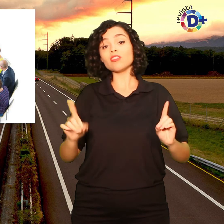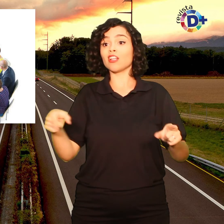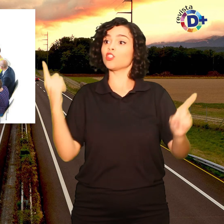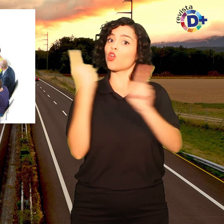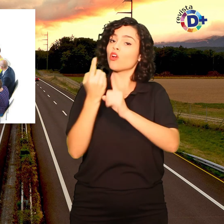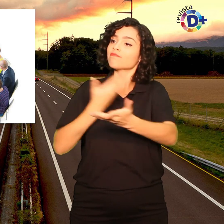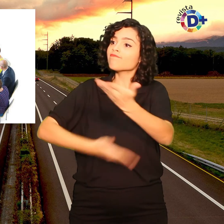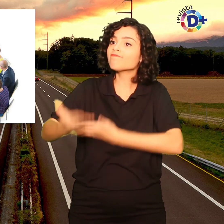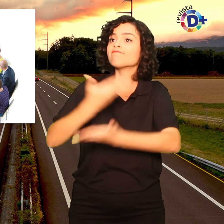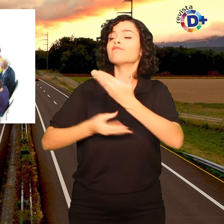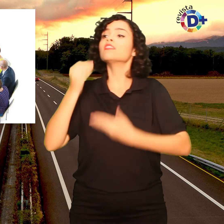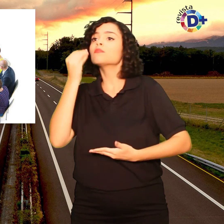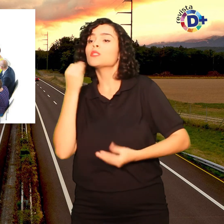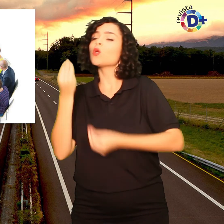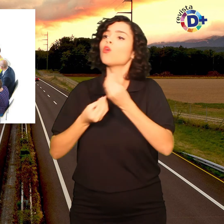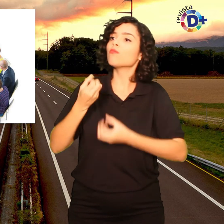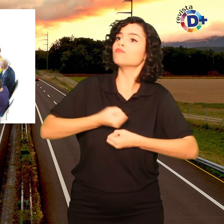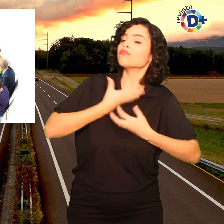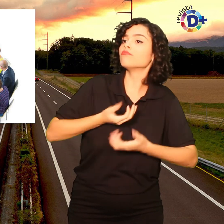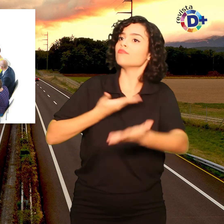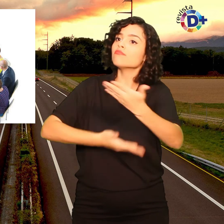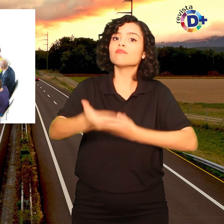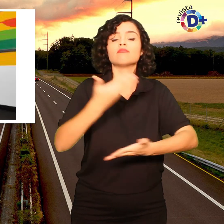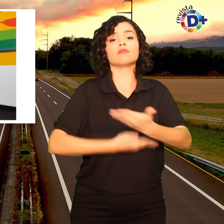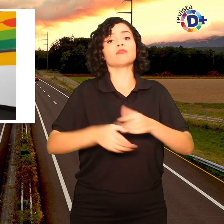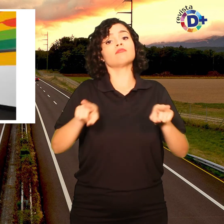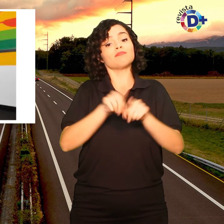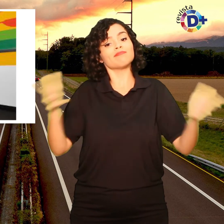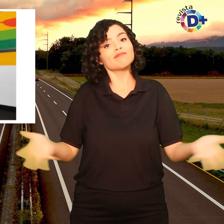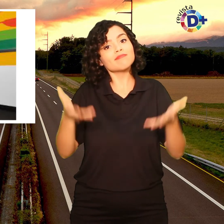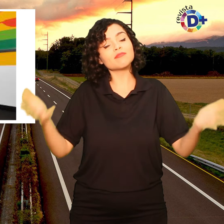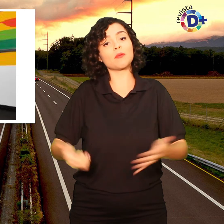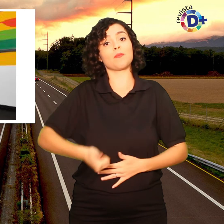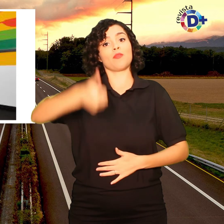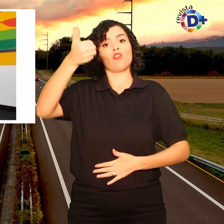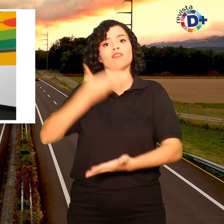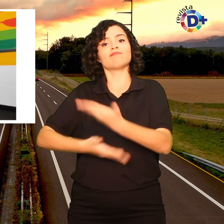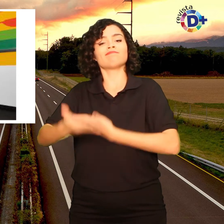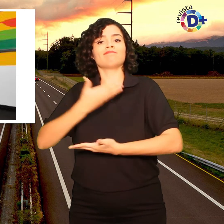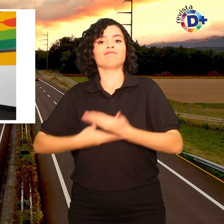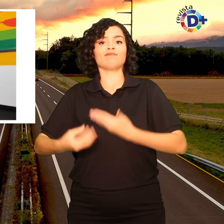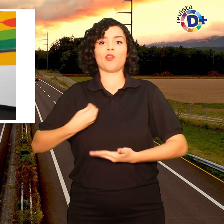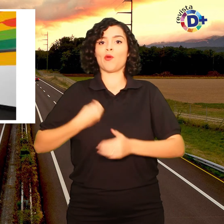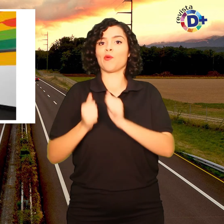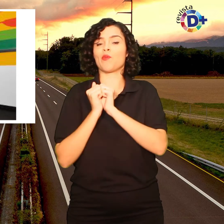a troca de experiências necessárias para incentivar a melhor convivência entre motoristas e